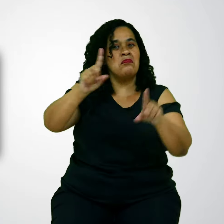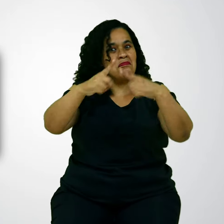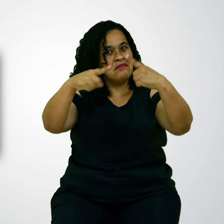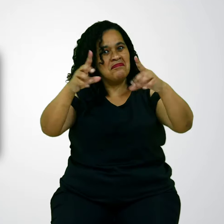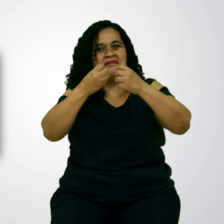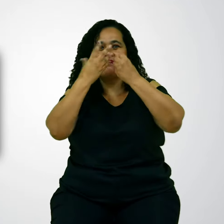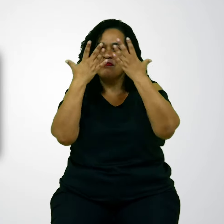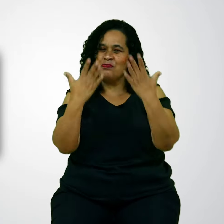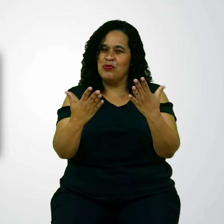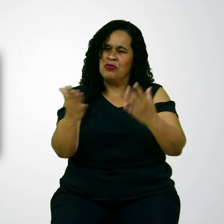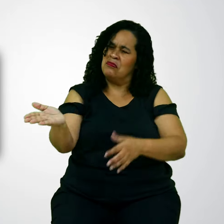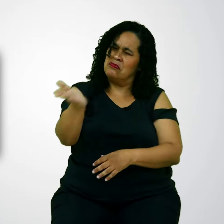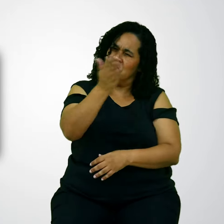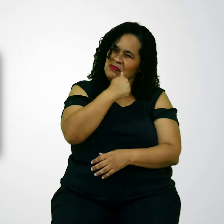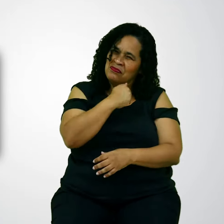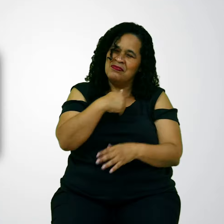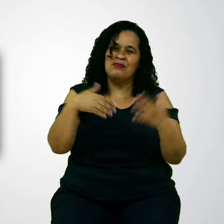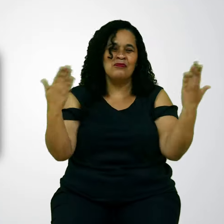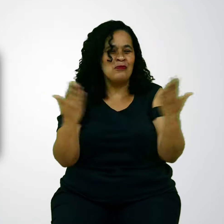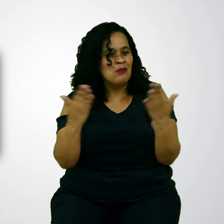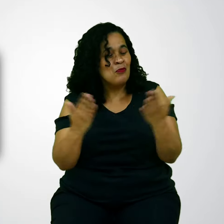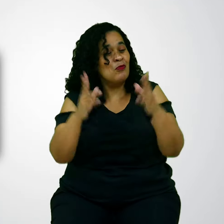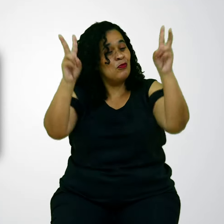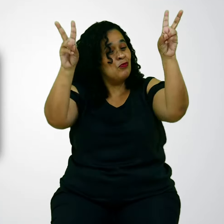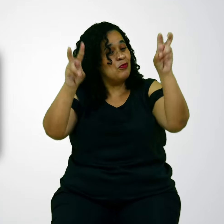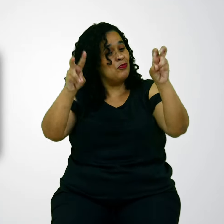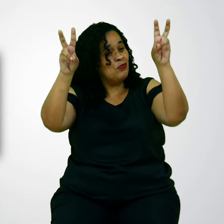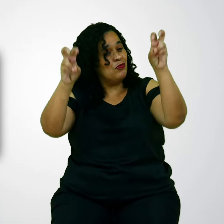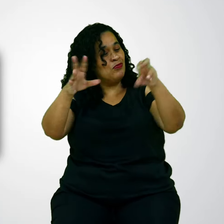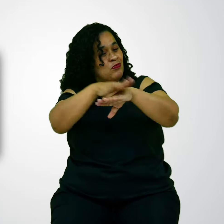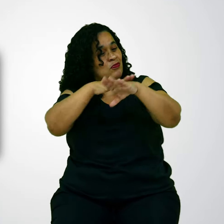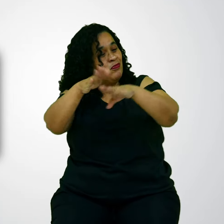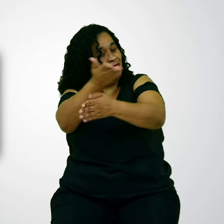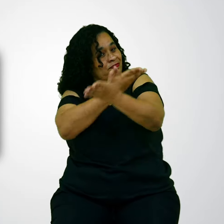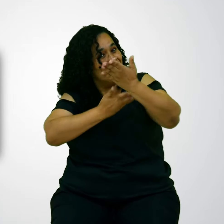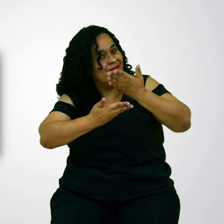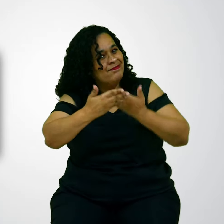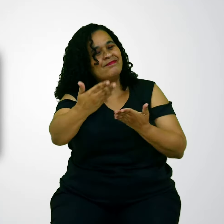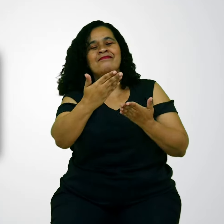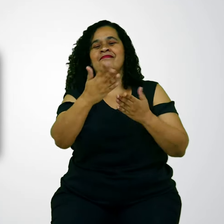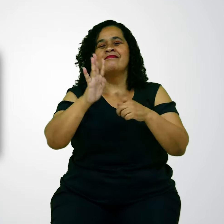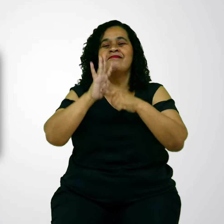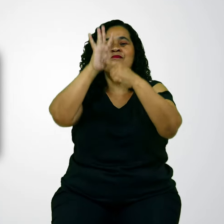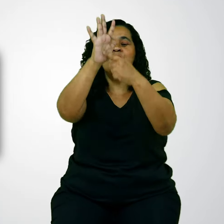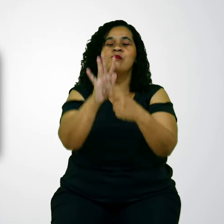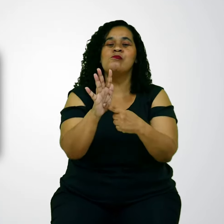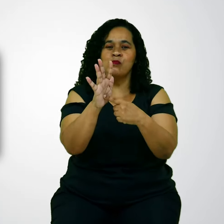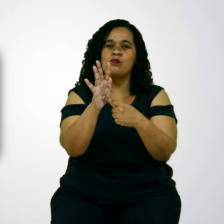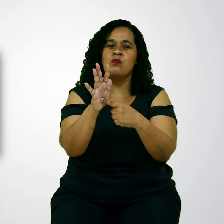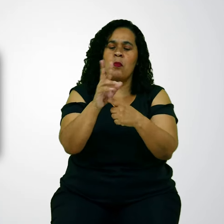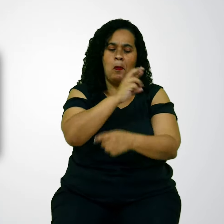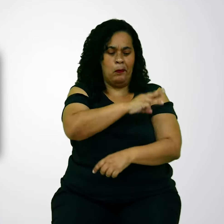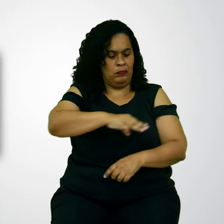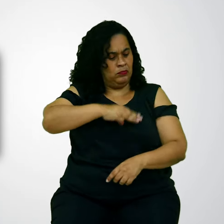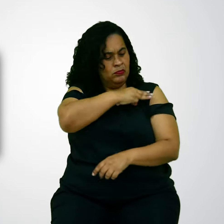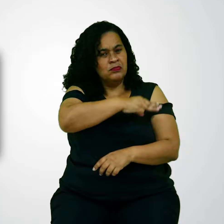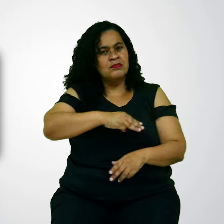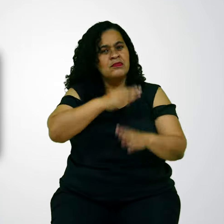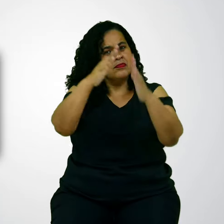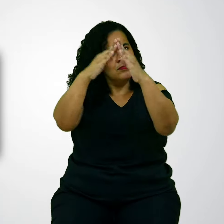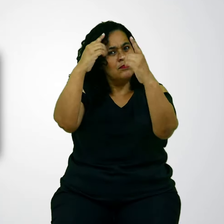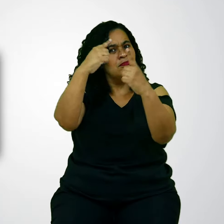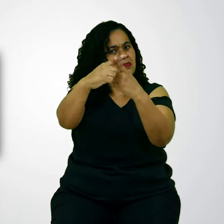pastor? Hoje o nosso papo aqui ele vai em direção sobre a missão da igreja e a missão do artista que